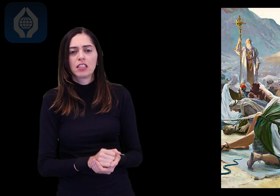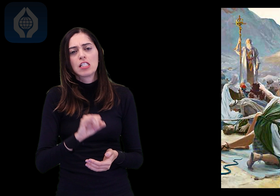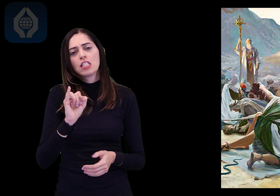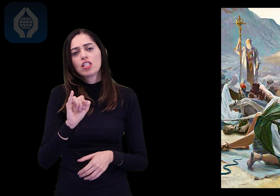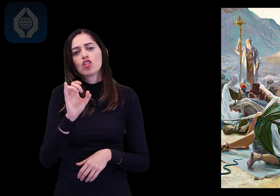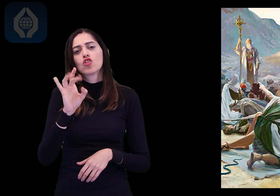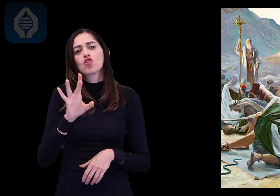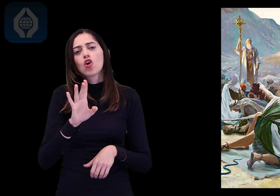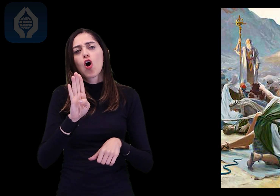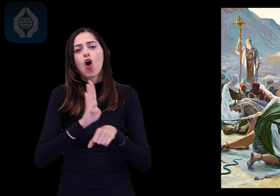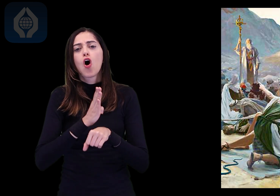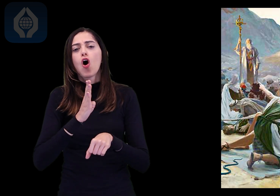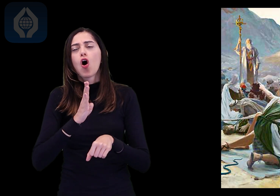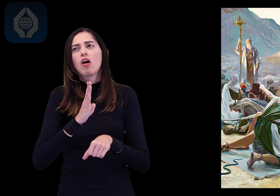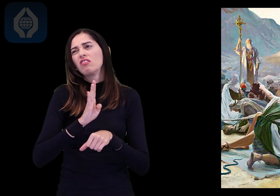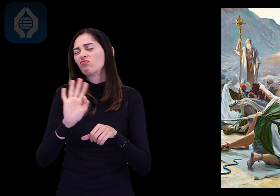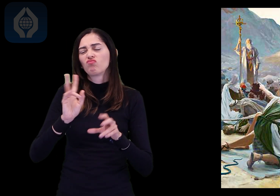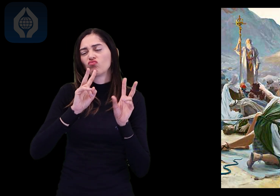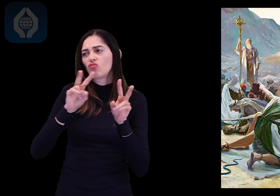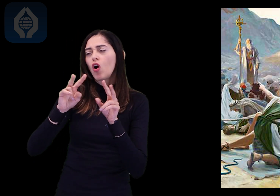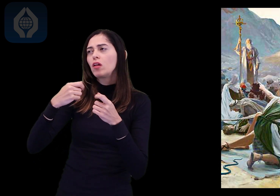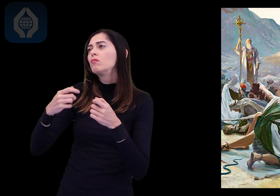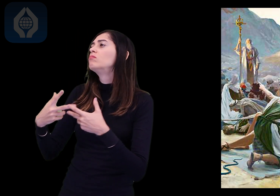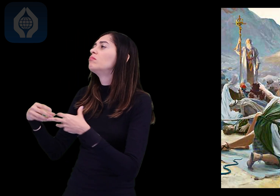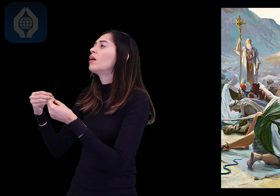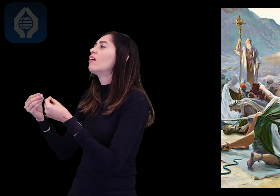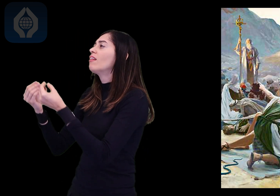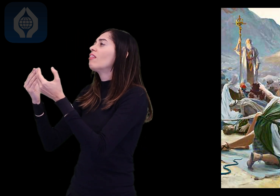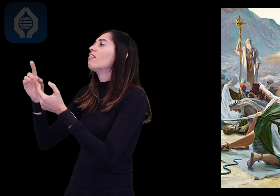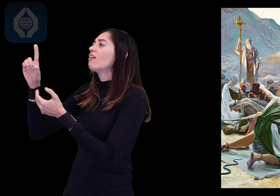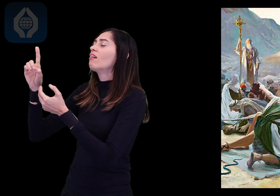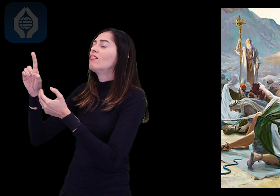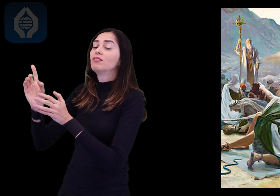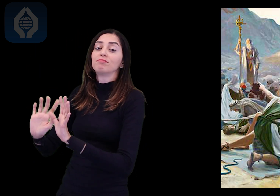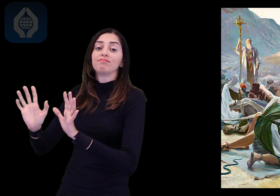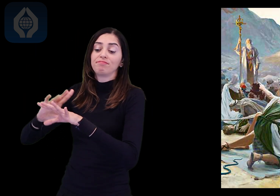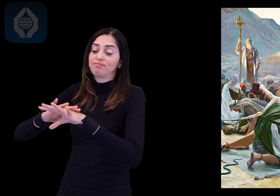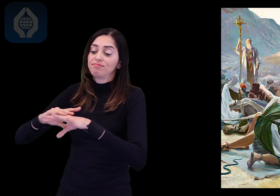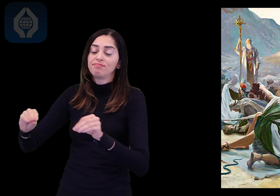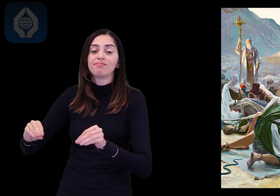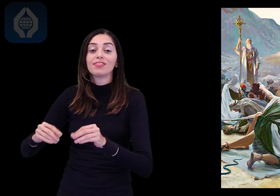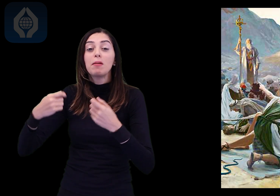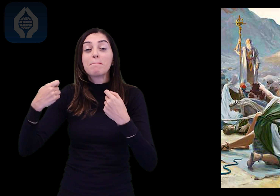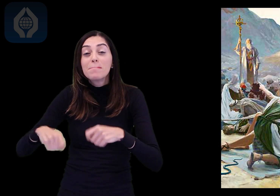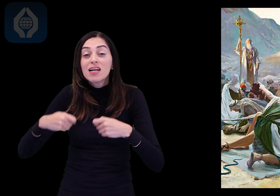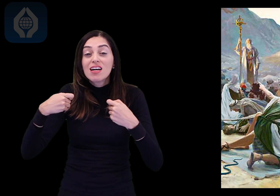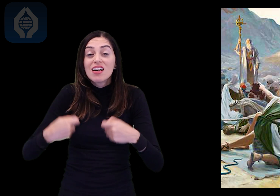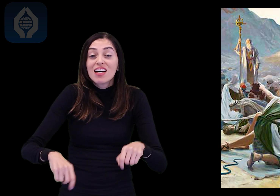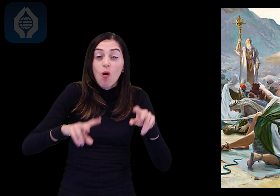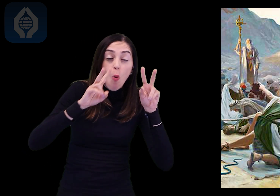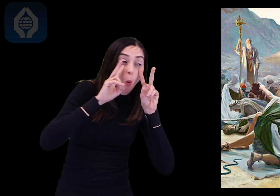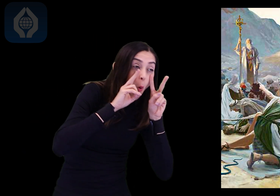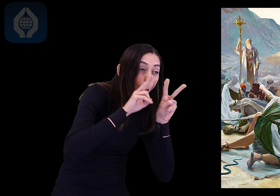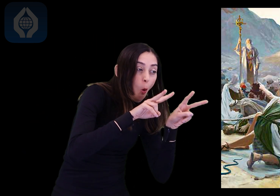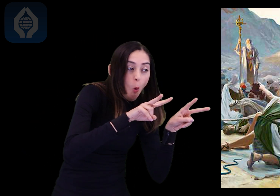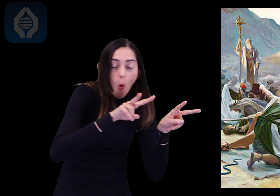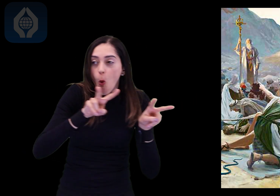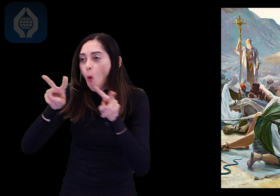não tivessem olhado para a serpente de bronze, mas tivessem oferecido um presente a Deus, teriam sido curados? Não. Elas tinham